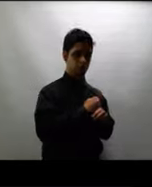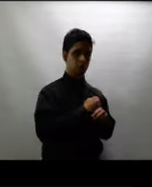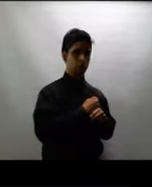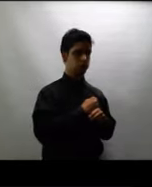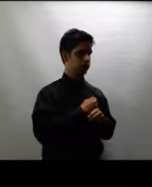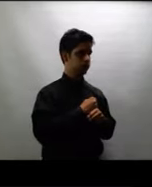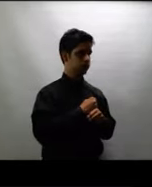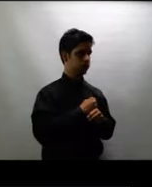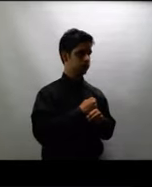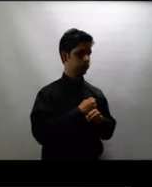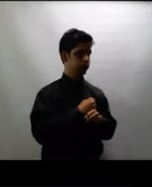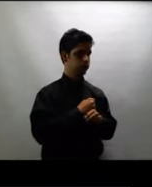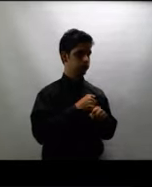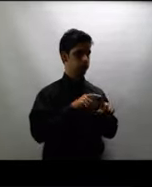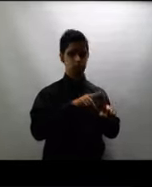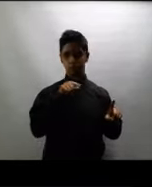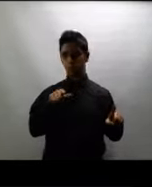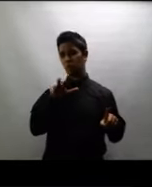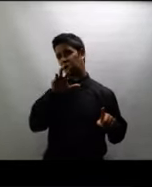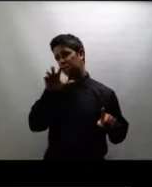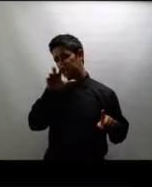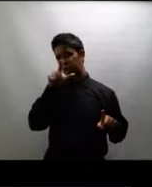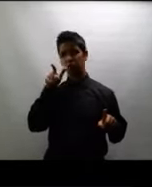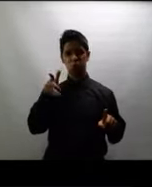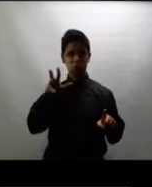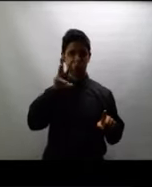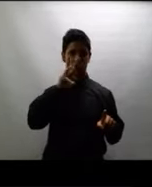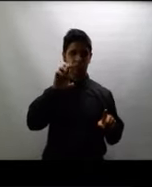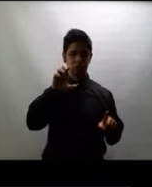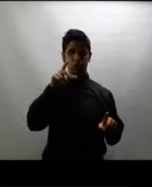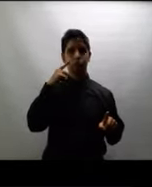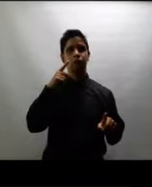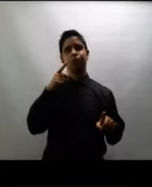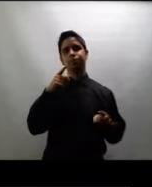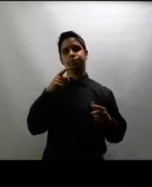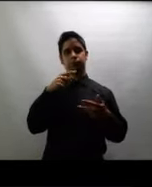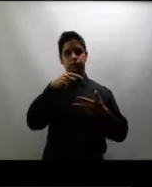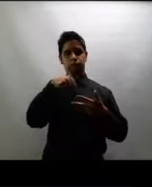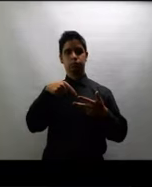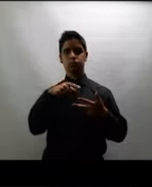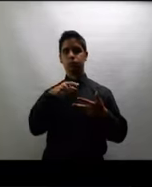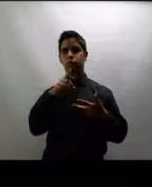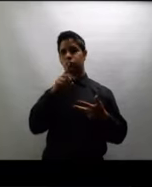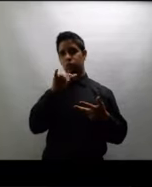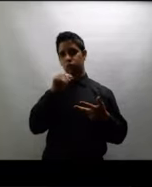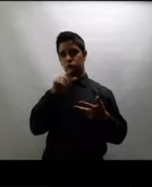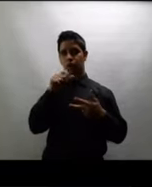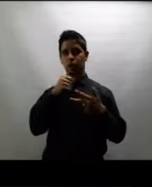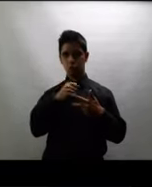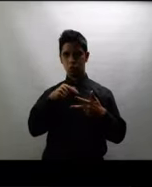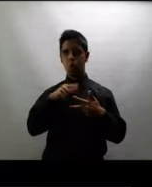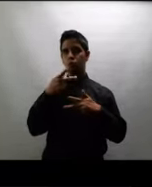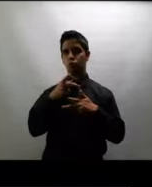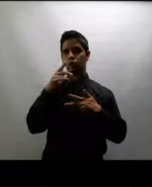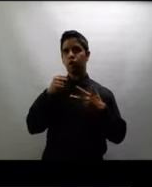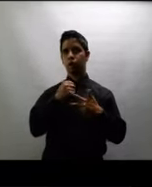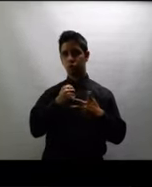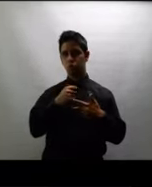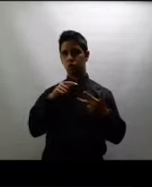son 500. Las categorías principales, que son las primeras cuatro, eso es disco del año, canción del año, producción del año